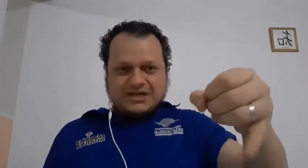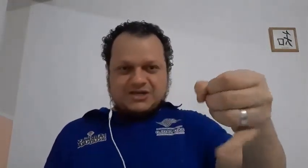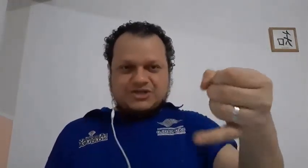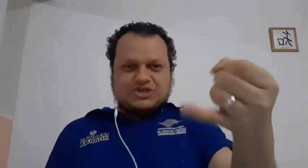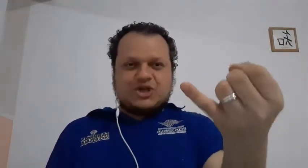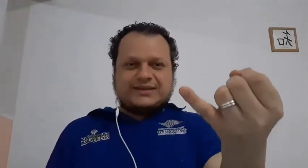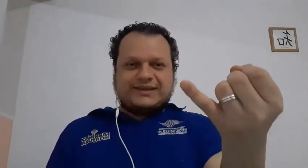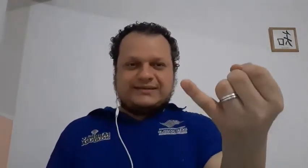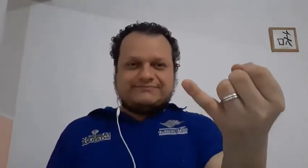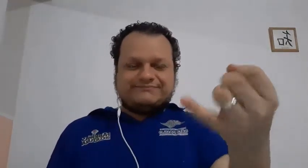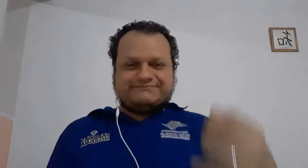J.